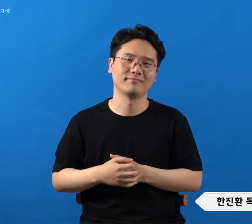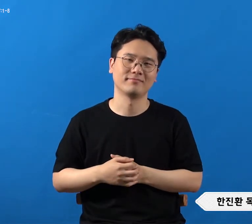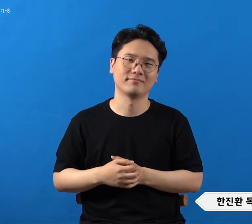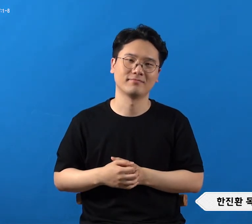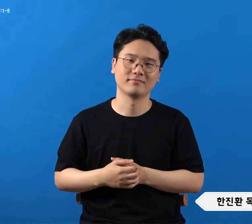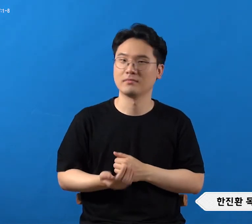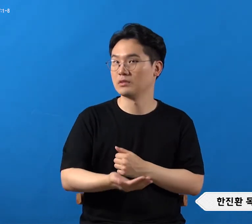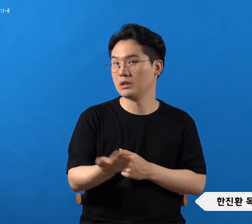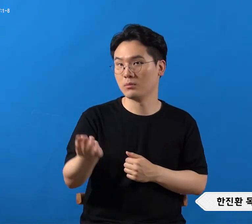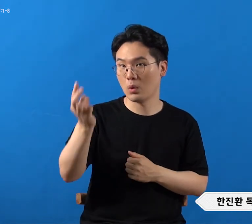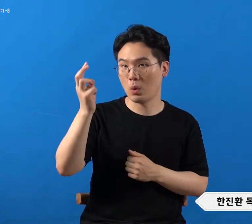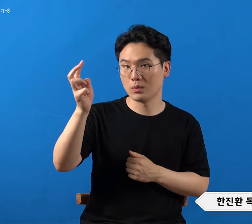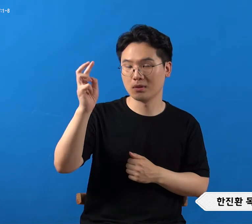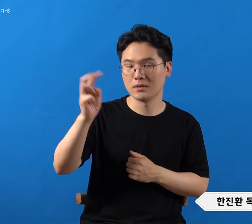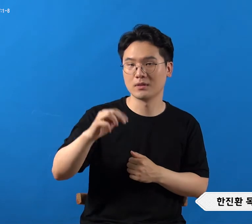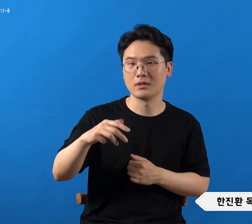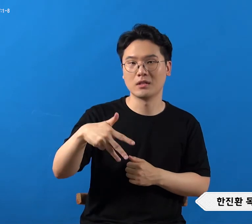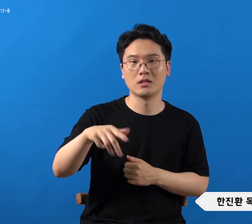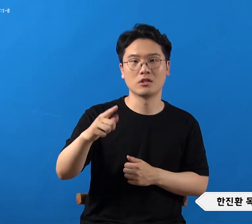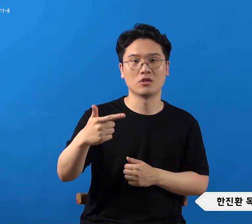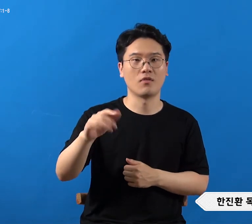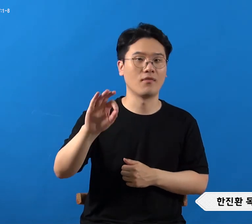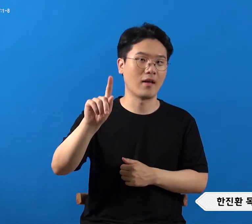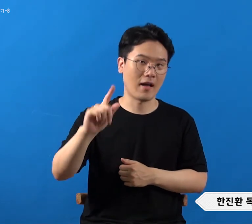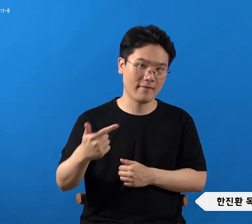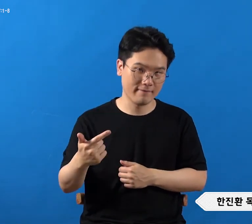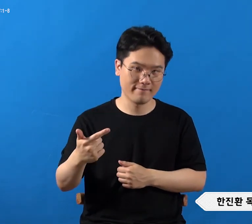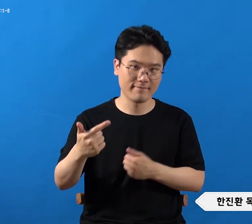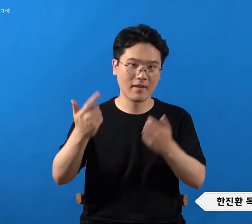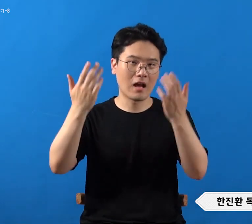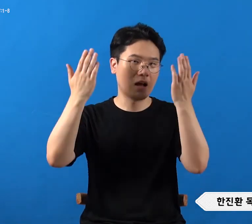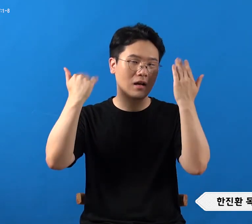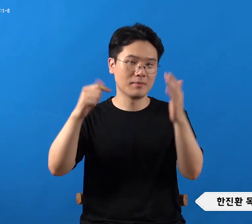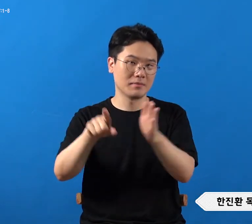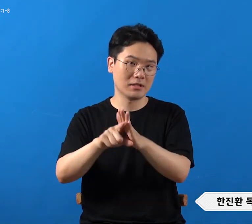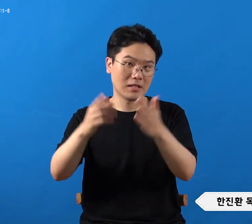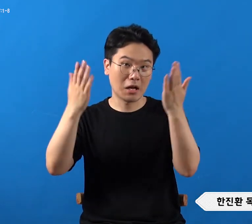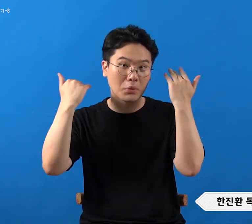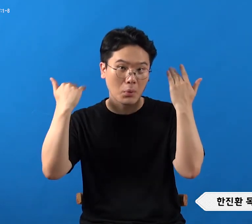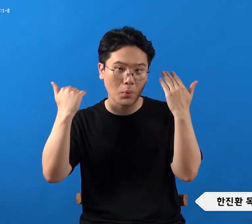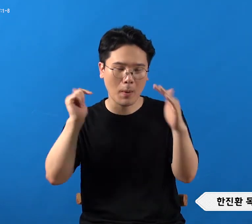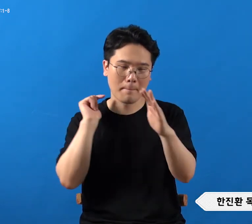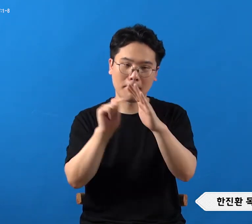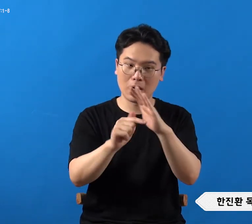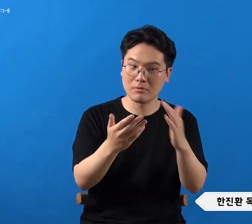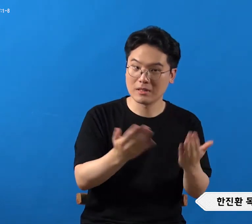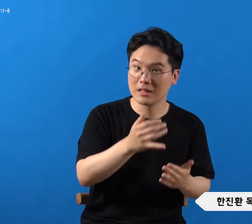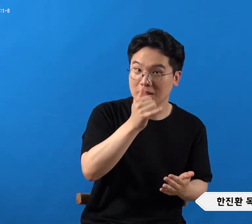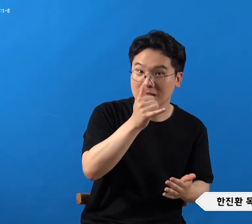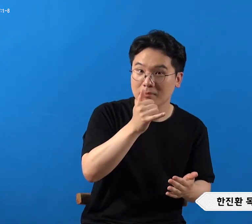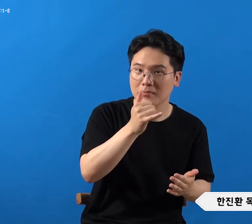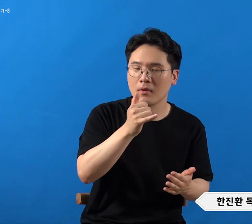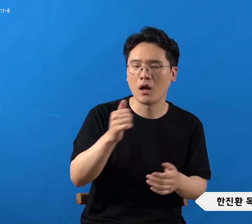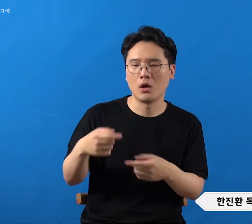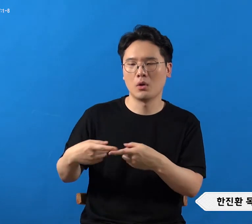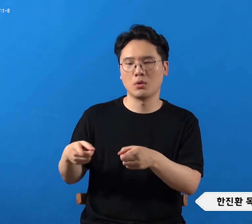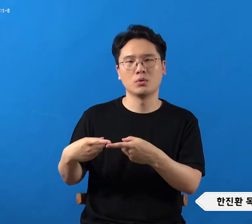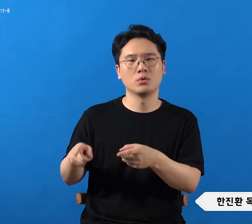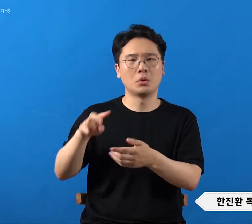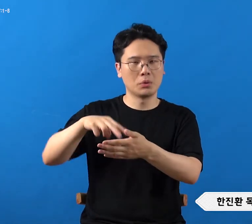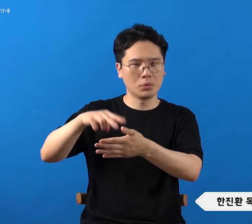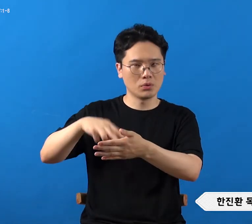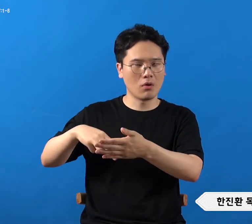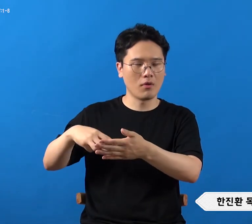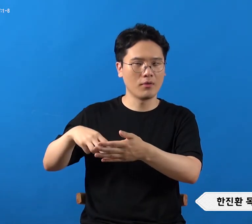여러분, 혹시 천안에 신학대학원을 방문할 일이 있으면 도서관 1층에 있는 역사기념관,